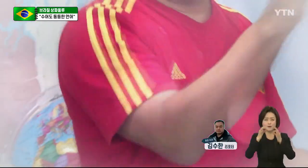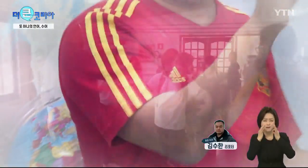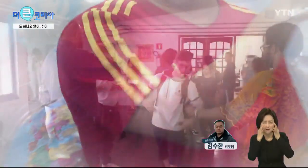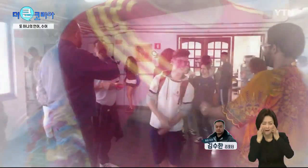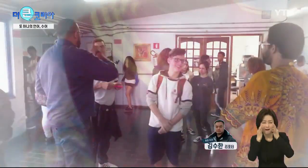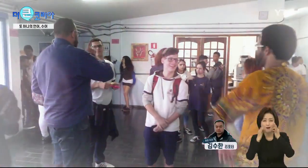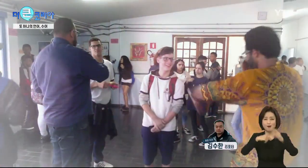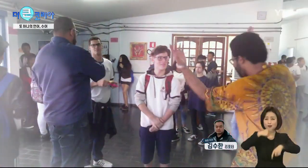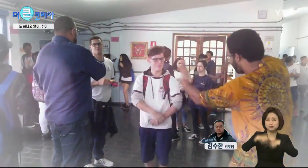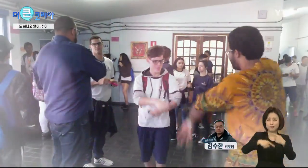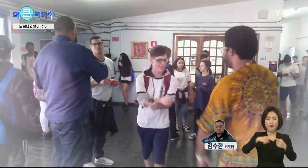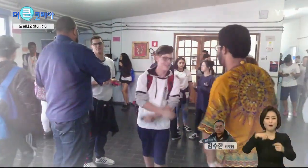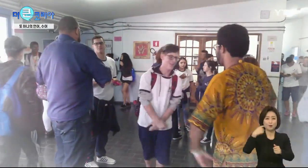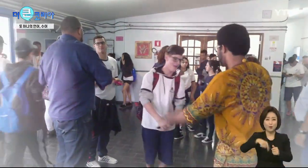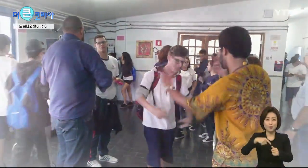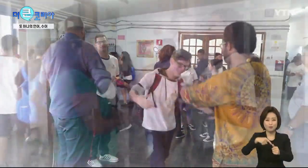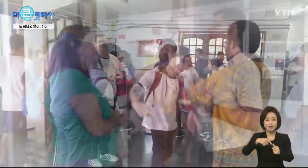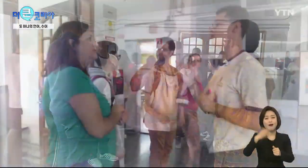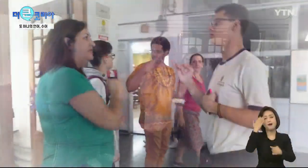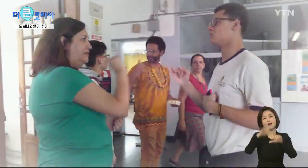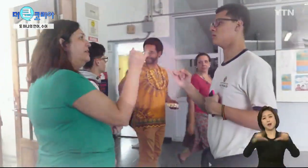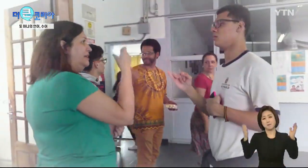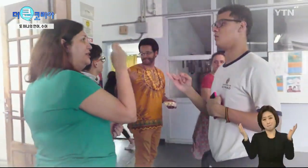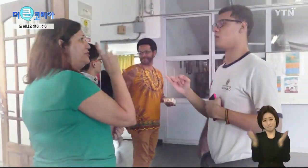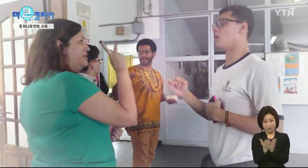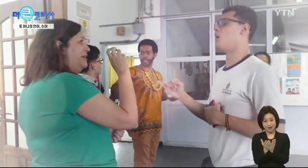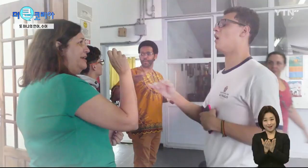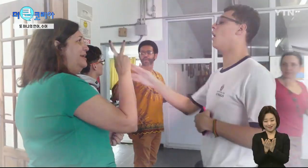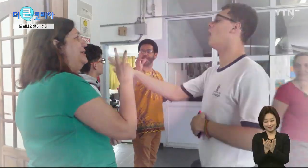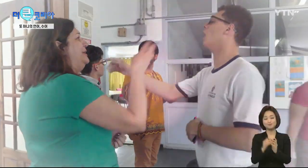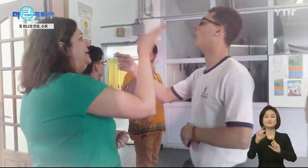가장 상식적이고 기본적인 이유입니다.